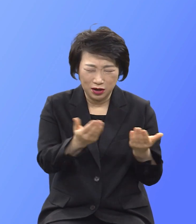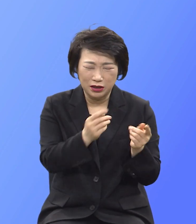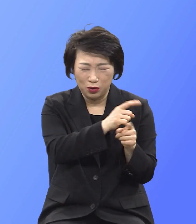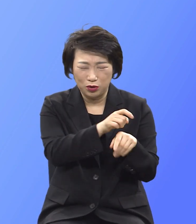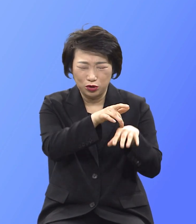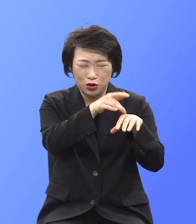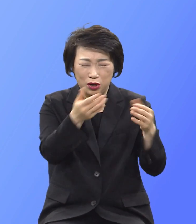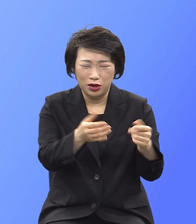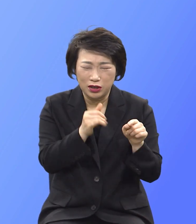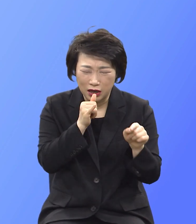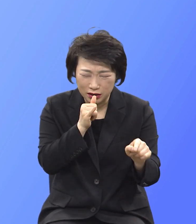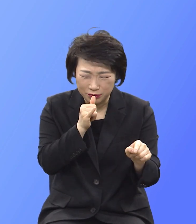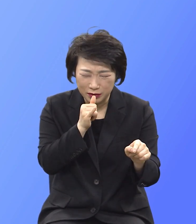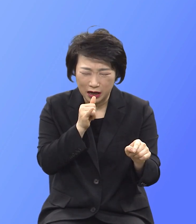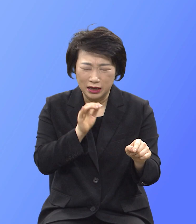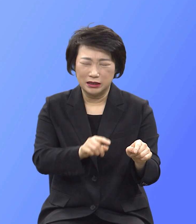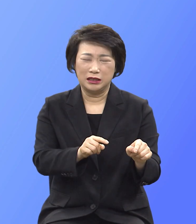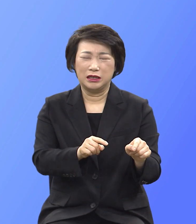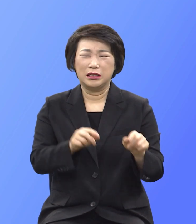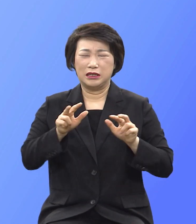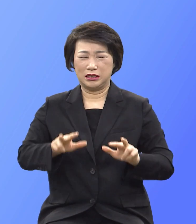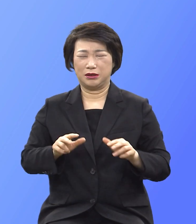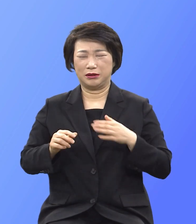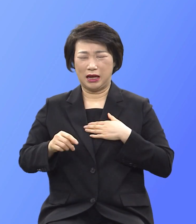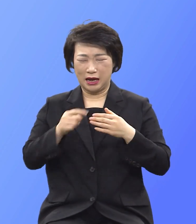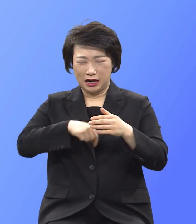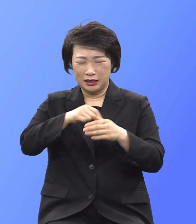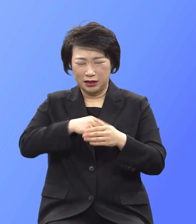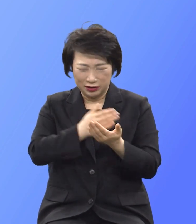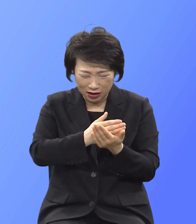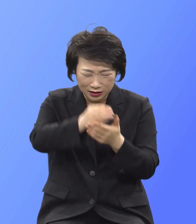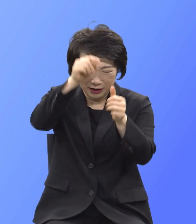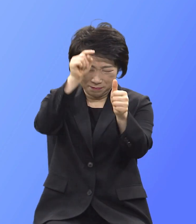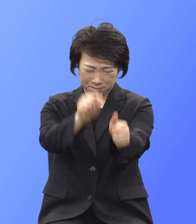마귀 사단 귀신아, 너는 지금 우리 속에서